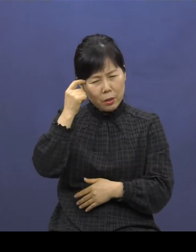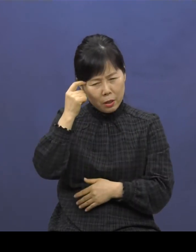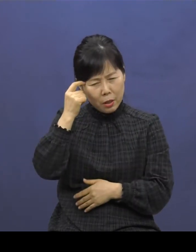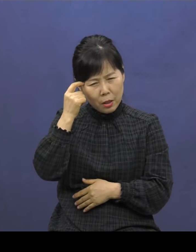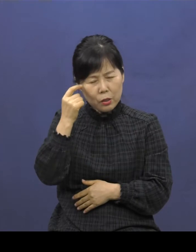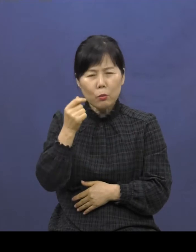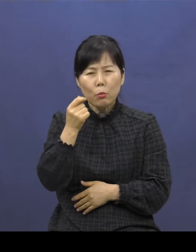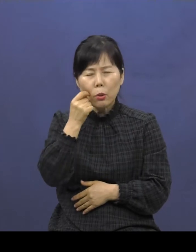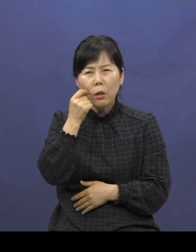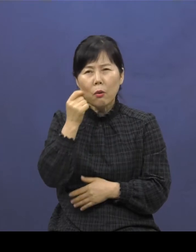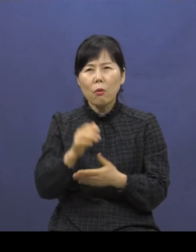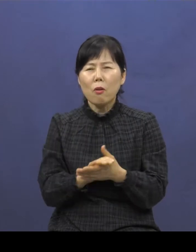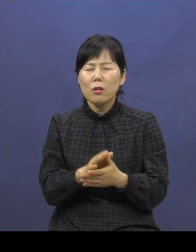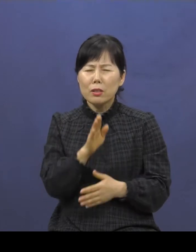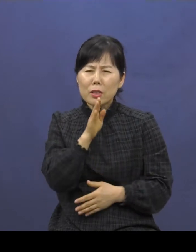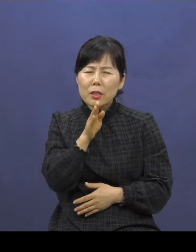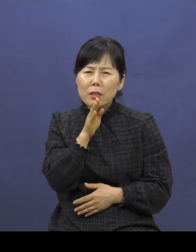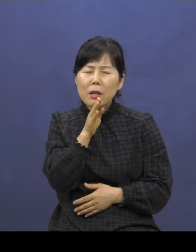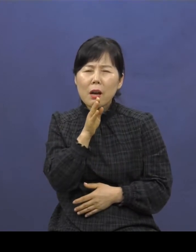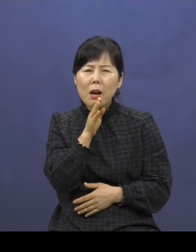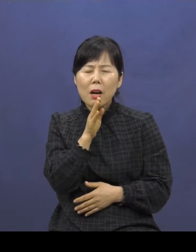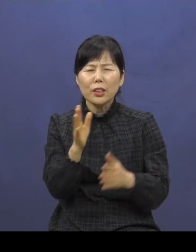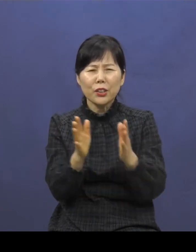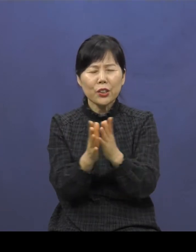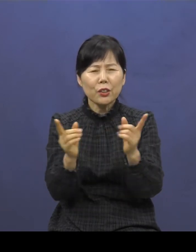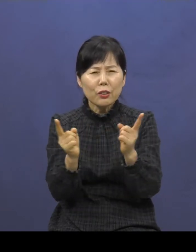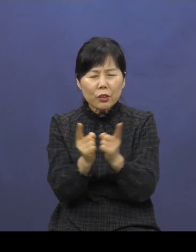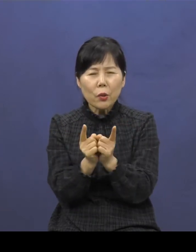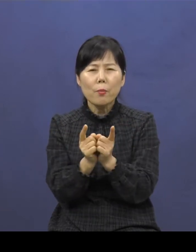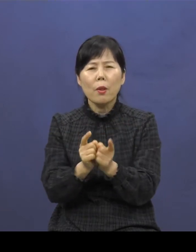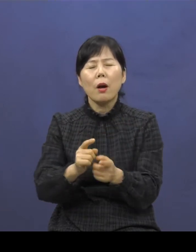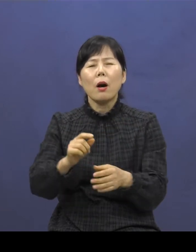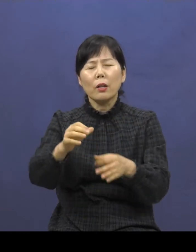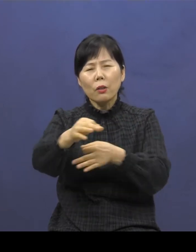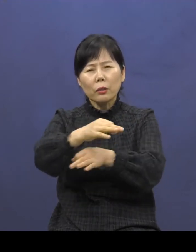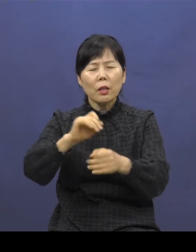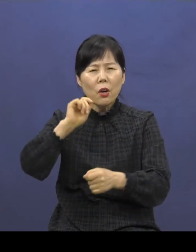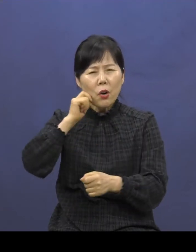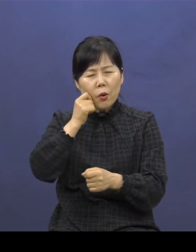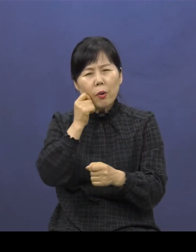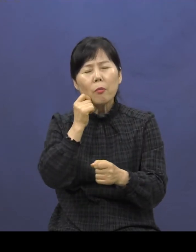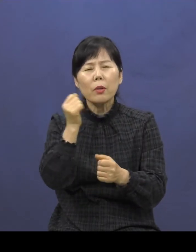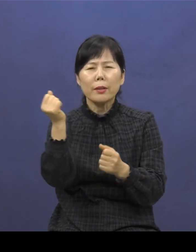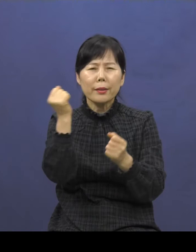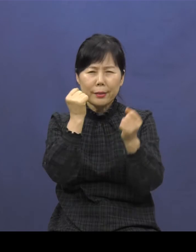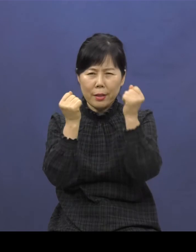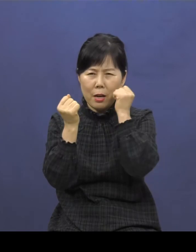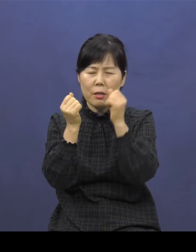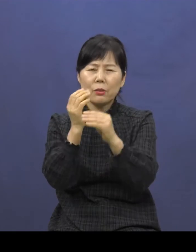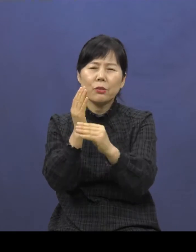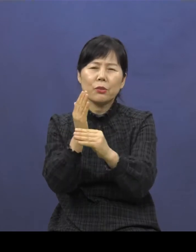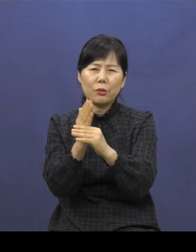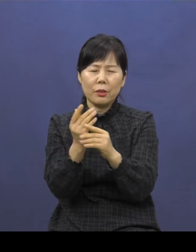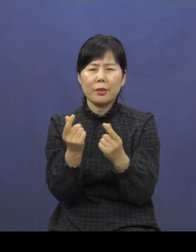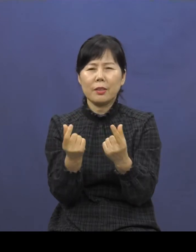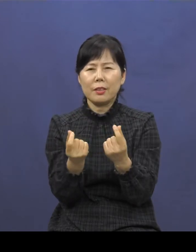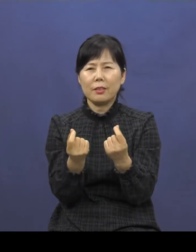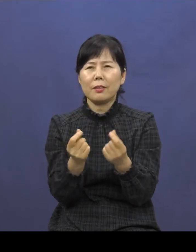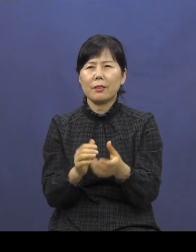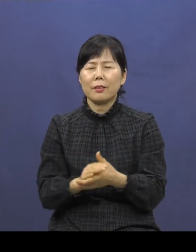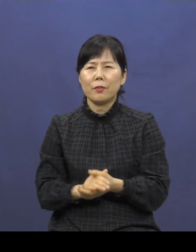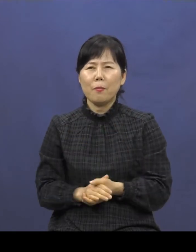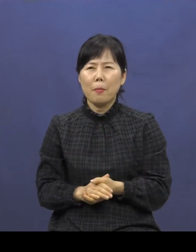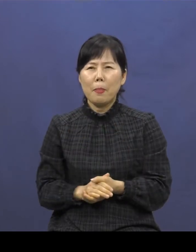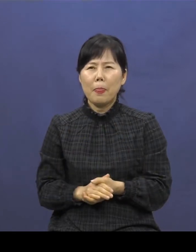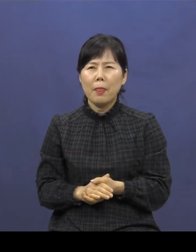실제로 다가오고 있습니다. 경제적인 어려움이 올 것이다 라고 예측하는 정도가 아니라 실제로 어려움으로 다가오고